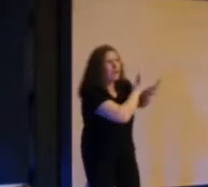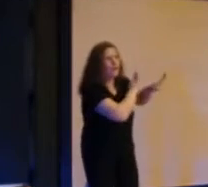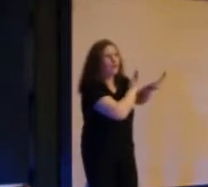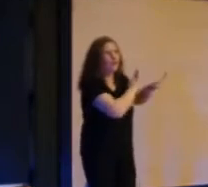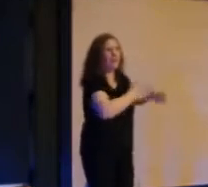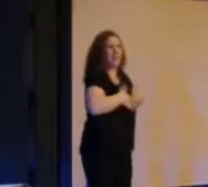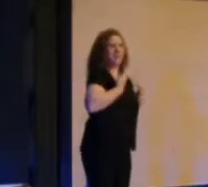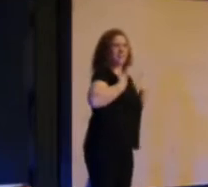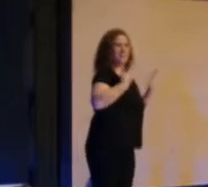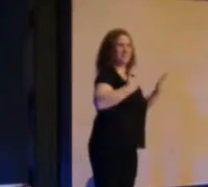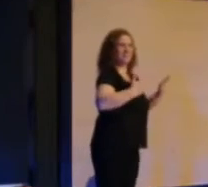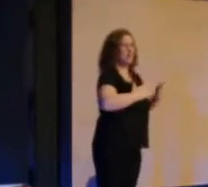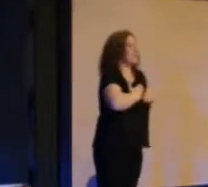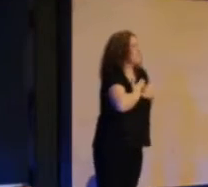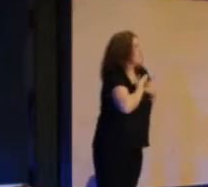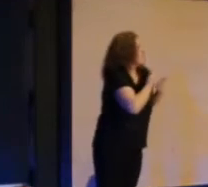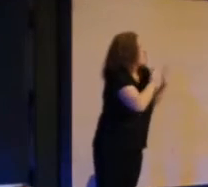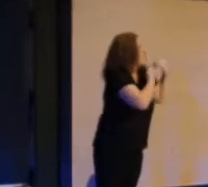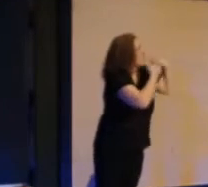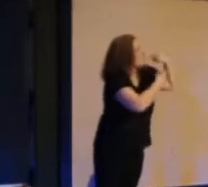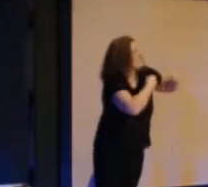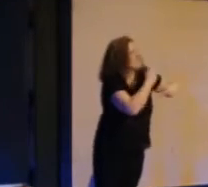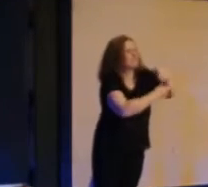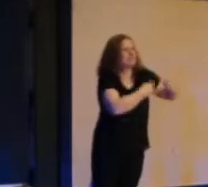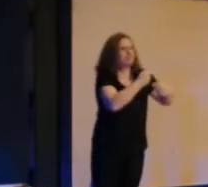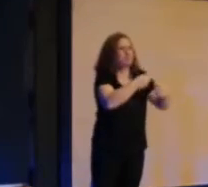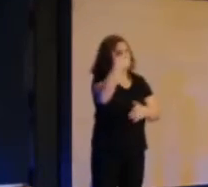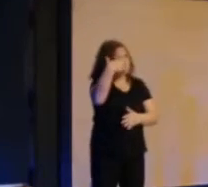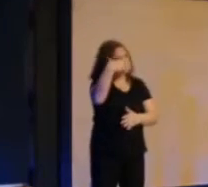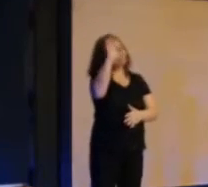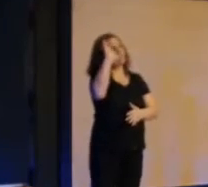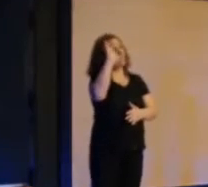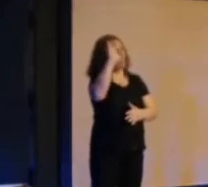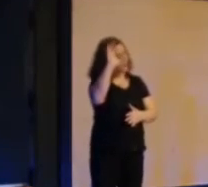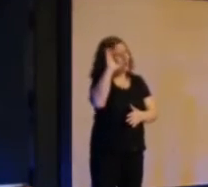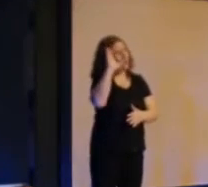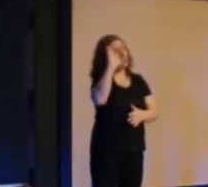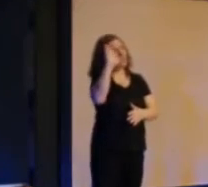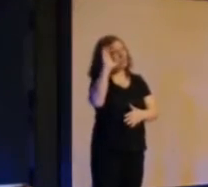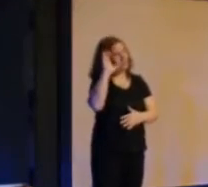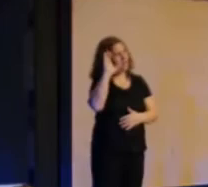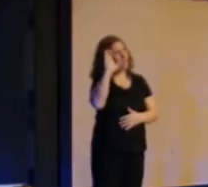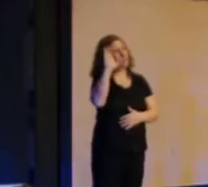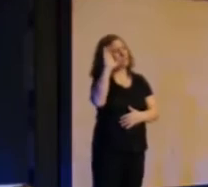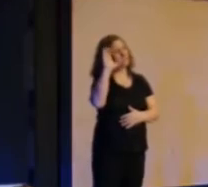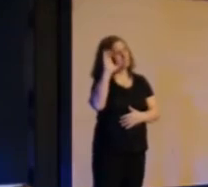el universo, su Alep, tal vez.